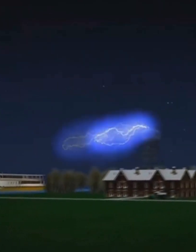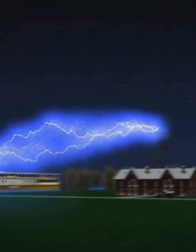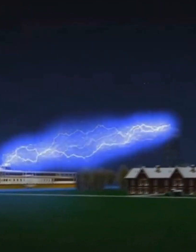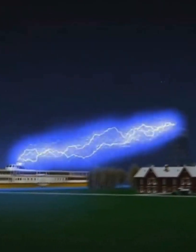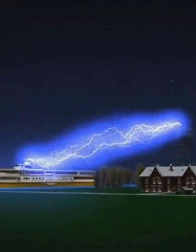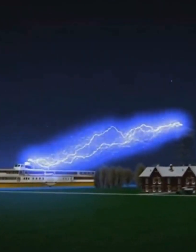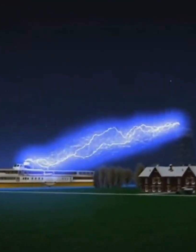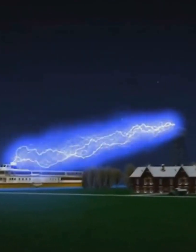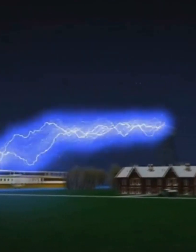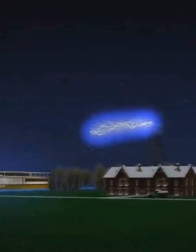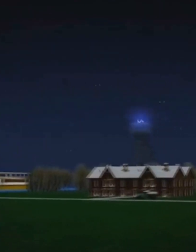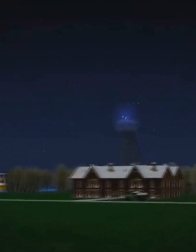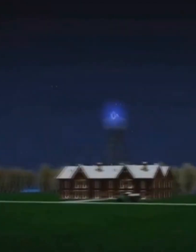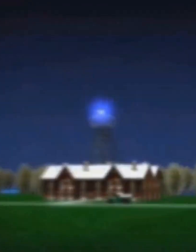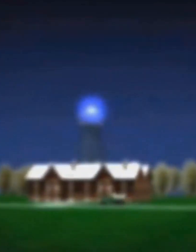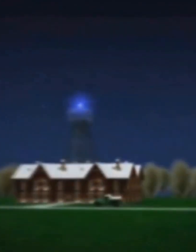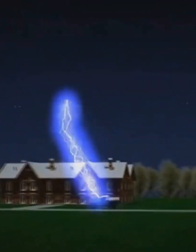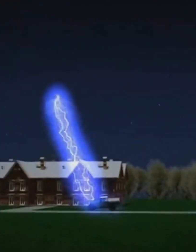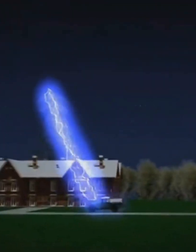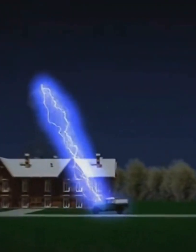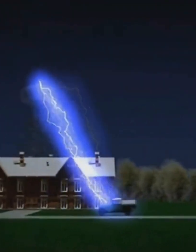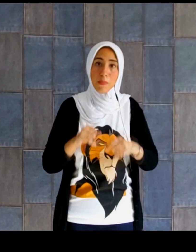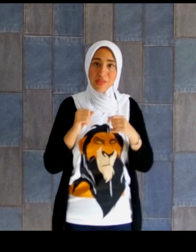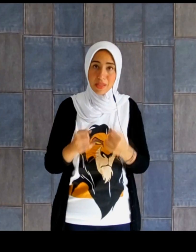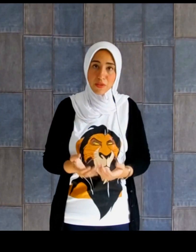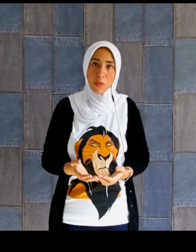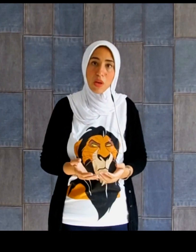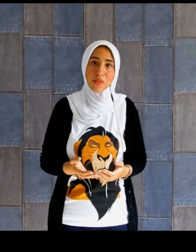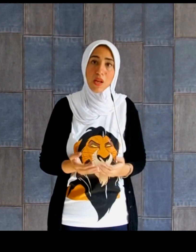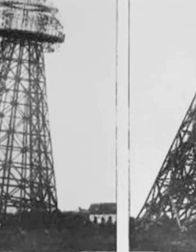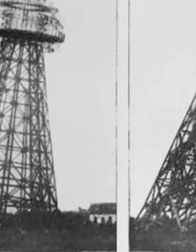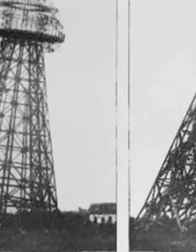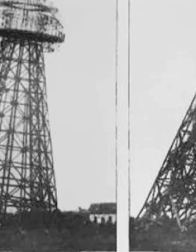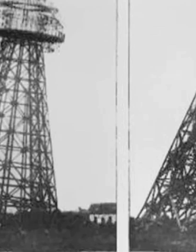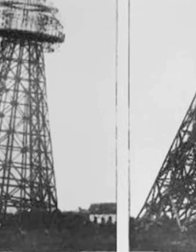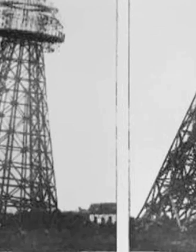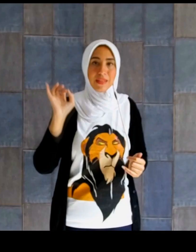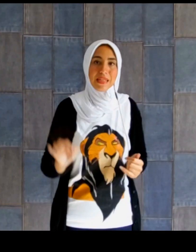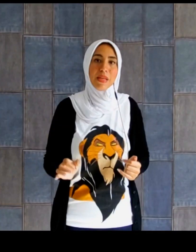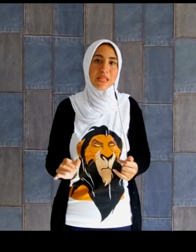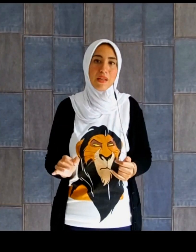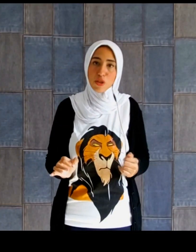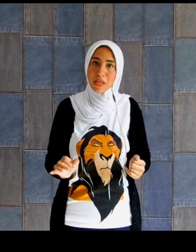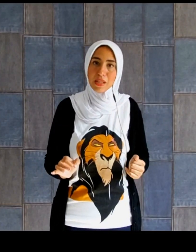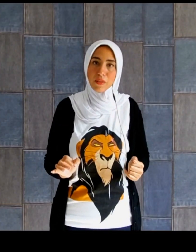1901 تلغراف سجل اول اشارة نجاحة في البرج بس سنة 1905 البرج تهد تسلا مال سنة 1943